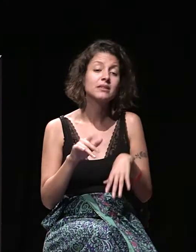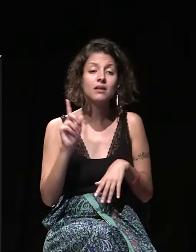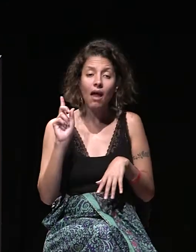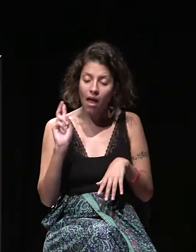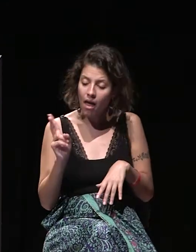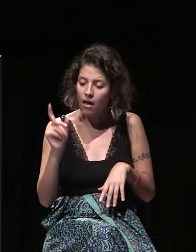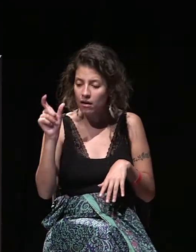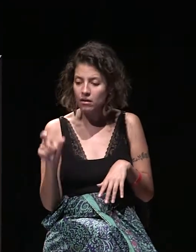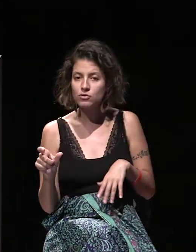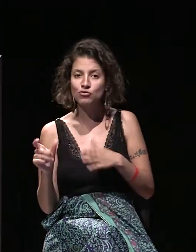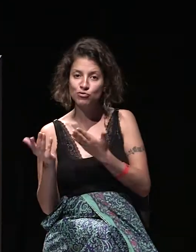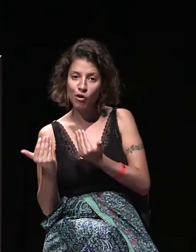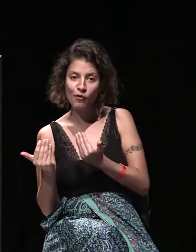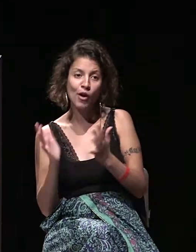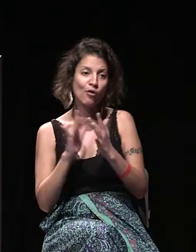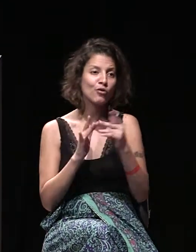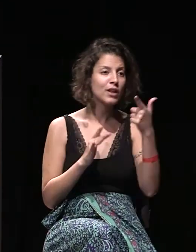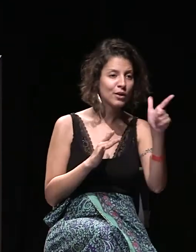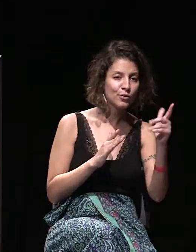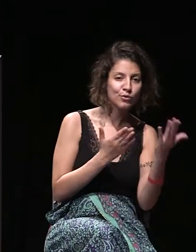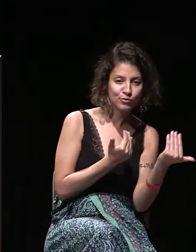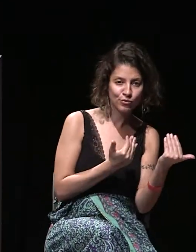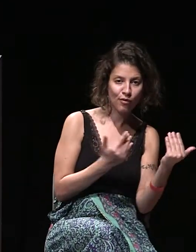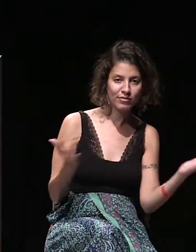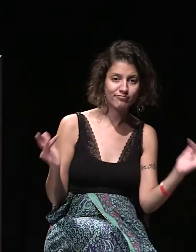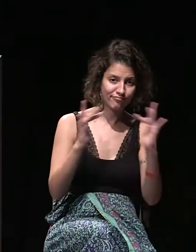jovens ou com outros jovens na escola.